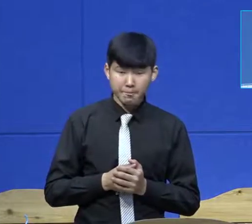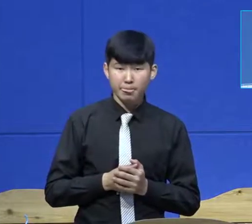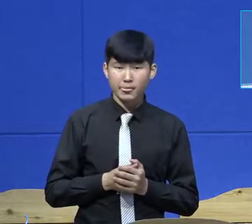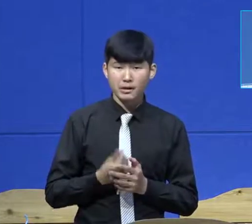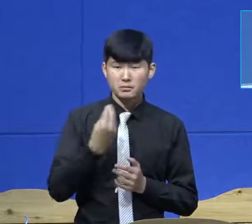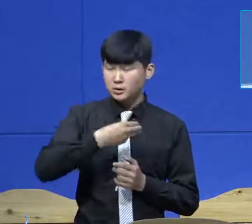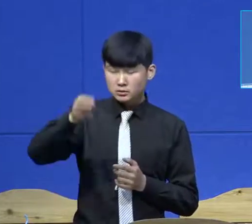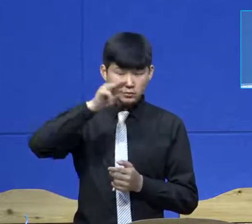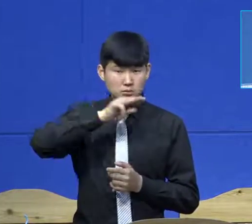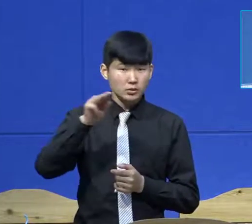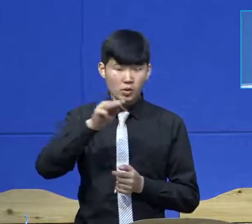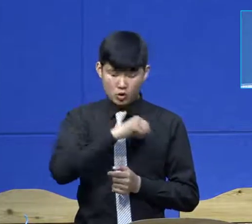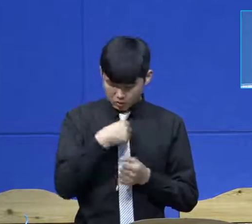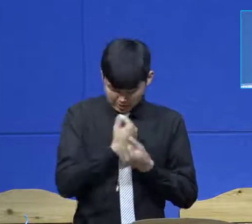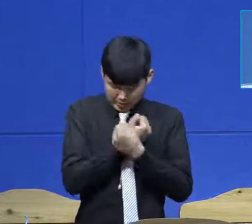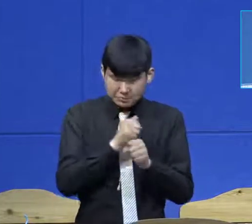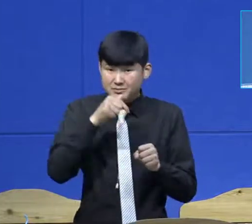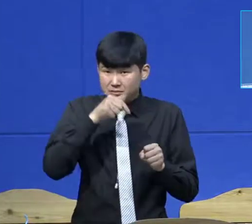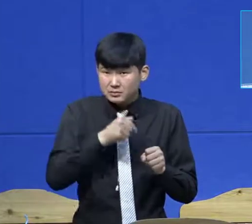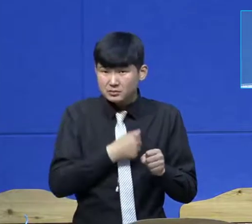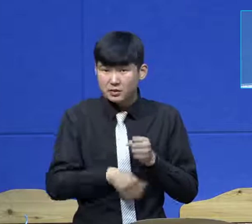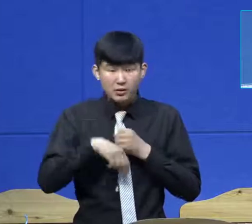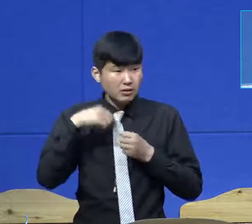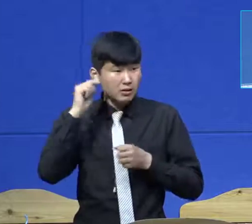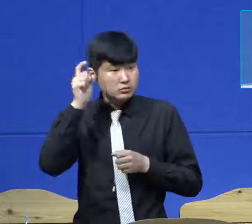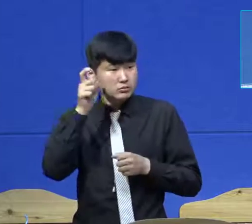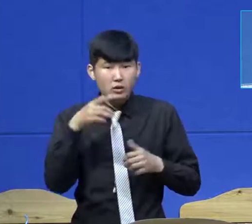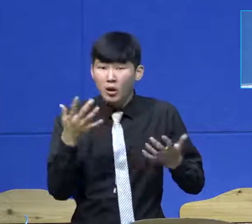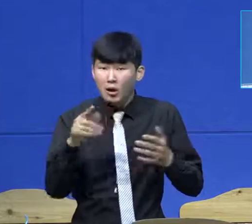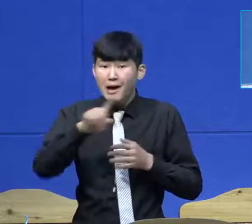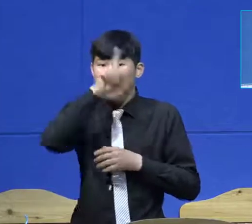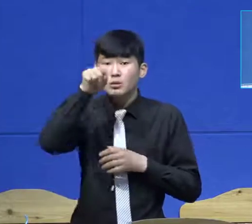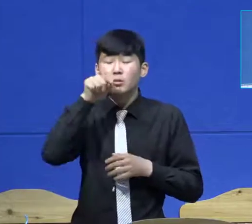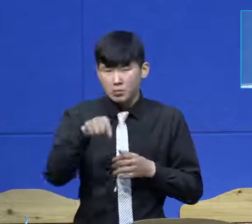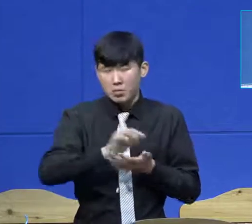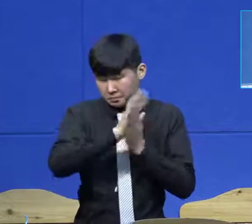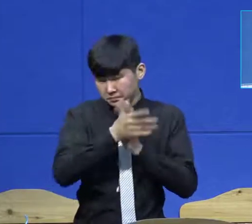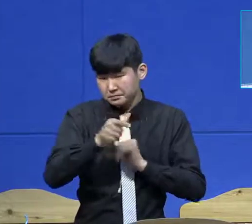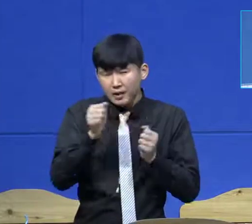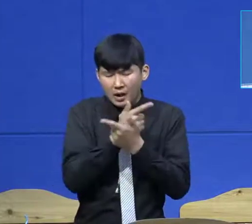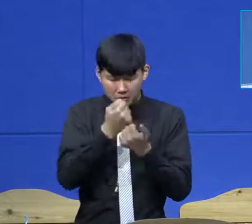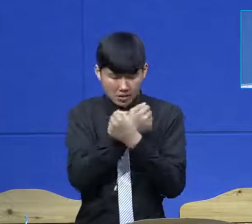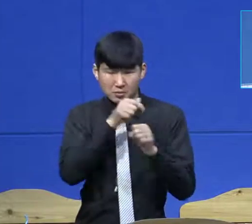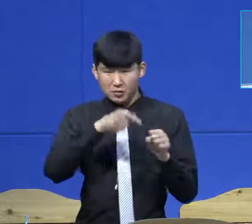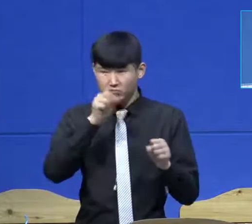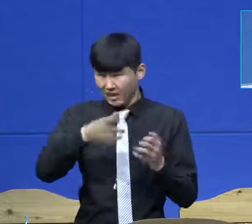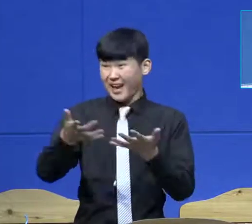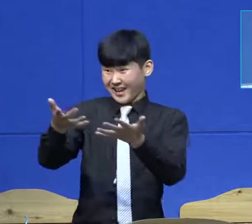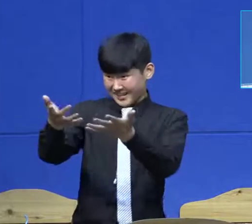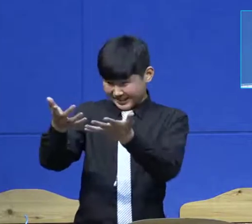Хайхрамжгүй хандж байна. Өөрийнхөө авралда хайхрамжгүй хандна гэдэг ч гэсэн асуудал мөн. Гэхдээ ийм агуу аварлыг хүлээж